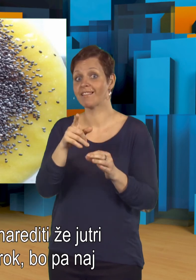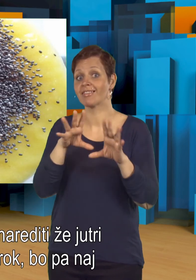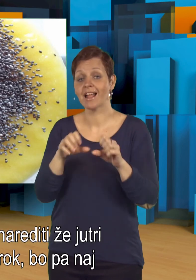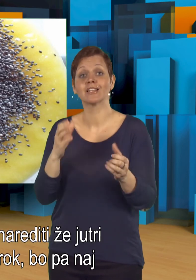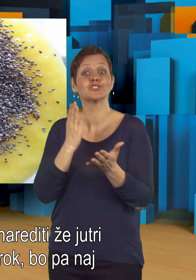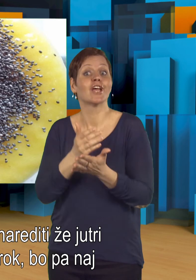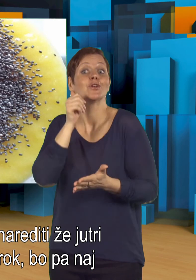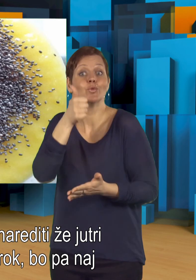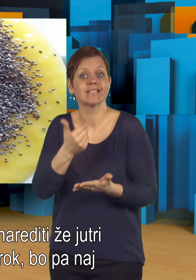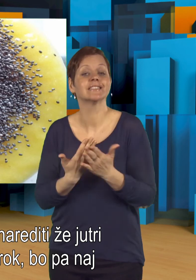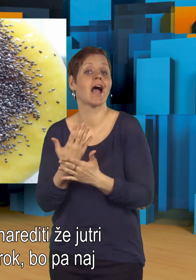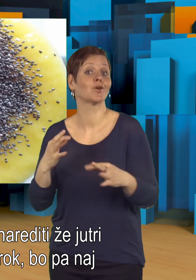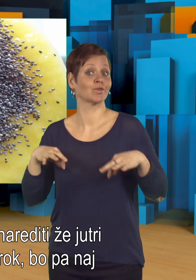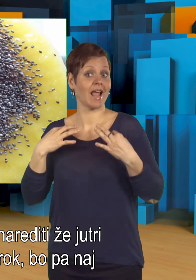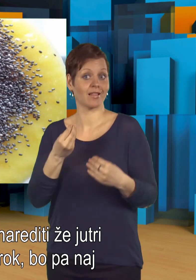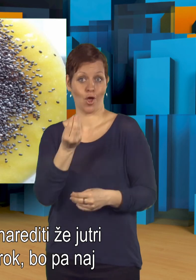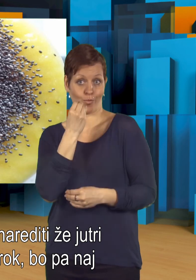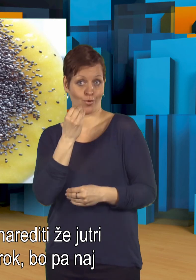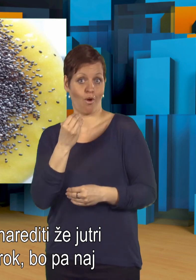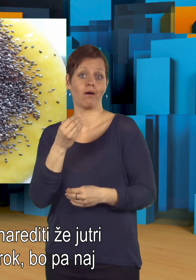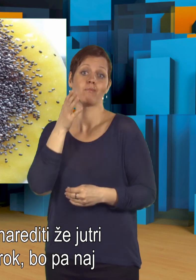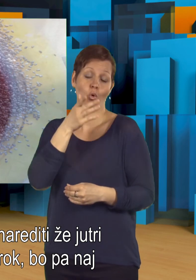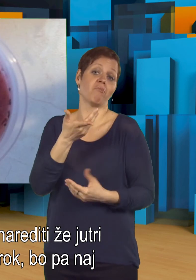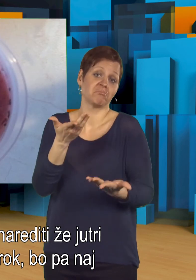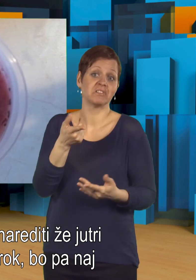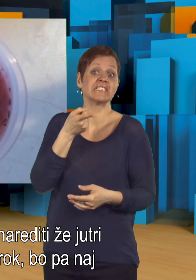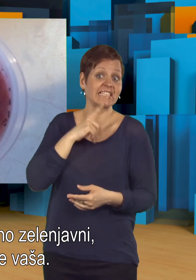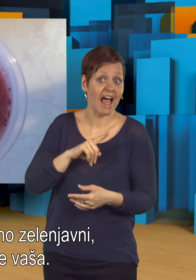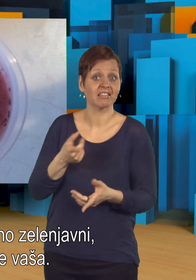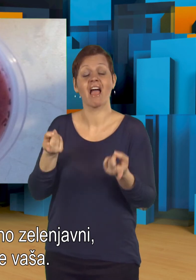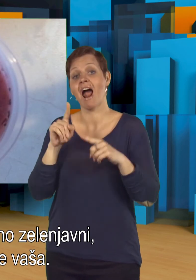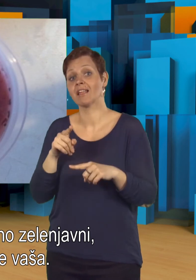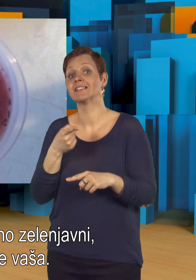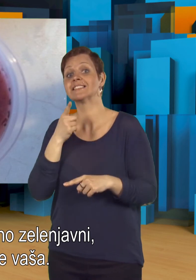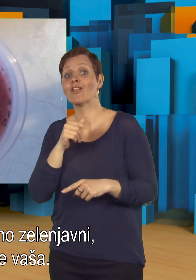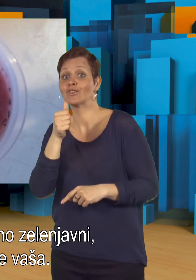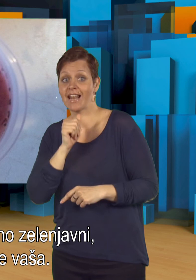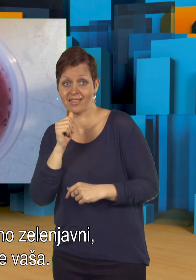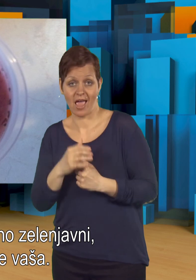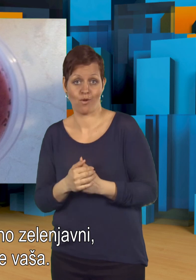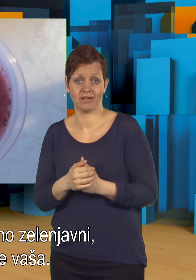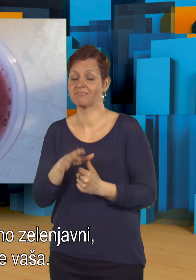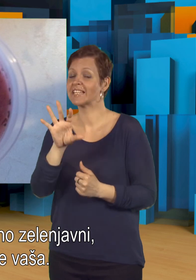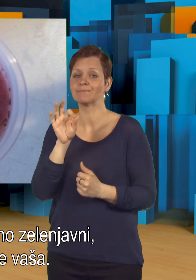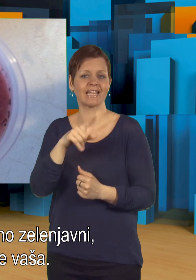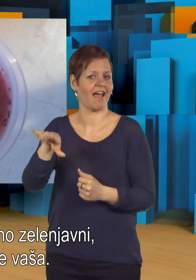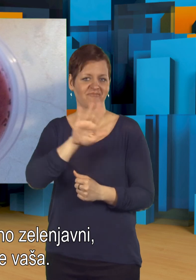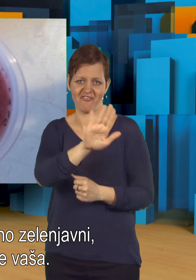Poskusite ga narediti že jutri za jutranji obrok. Bo pa naj sadni ali sadno-zelenjavni, izbira je